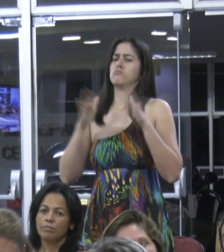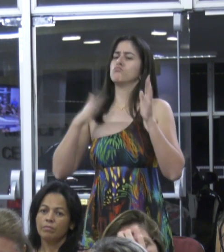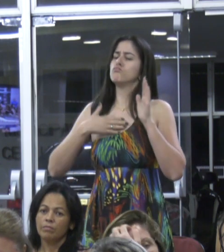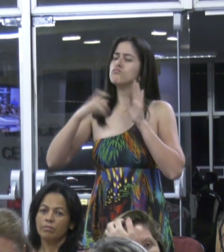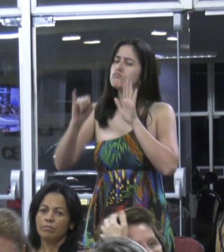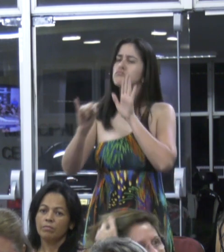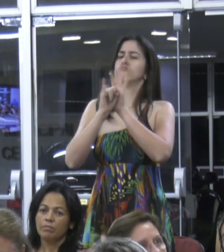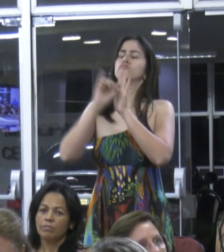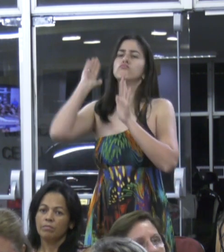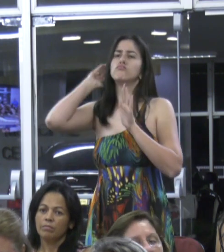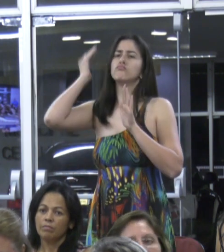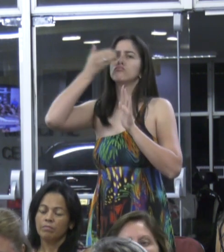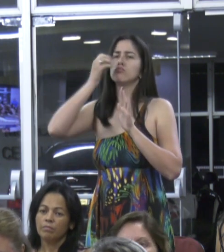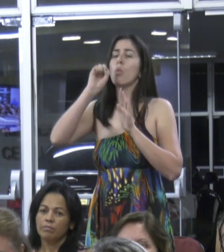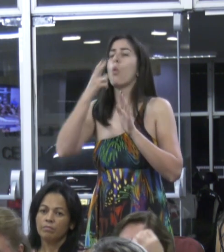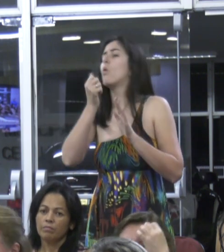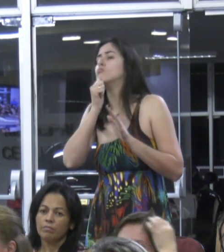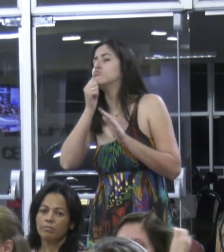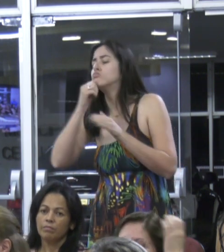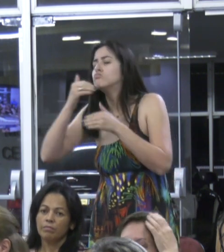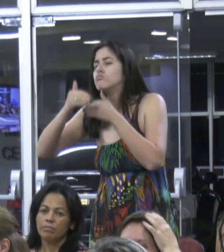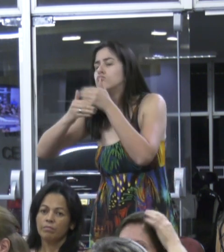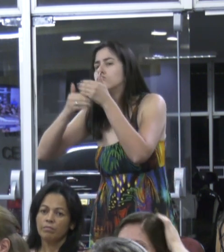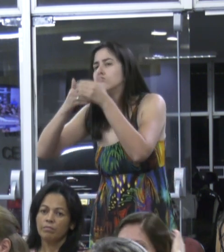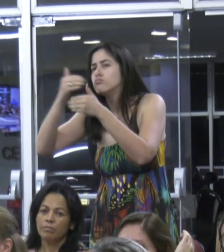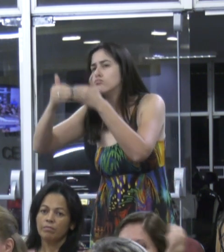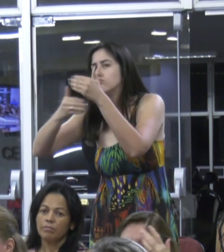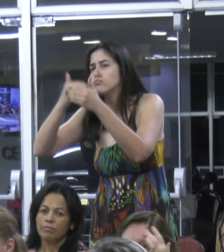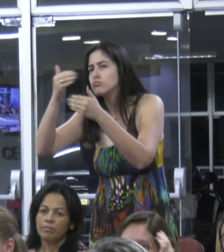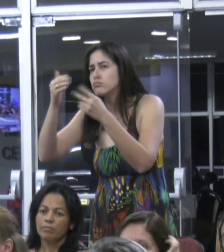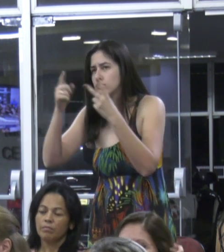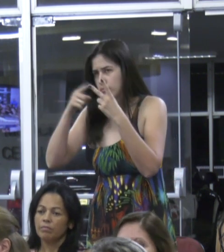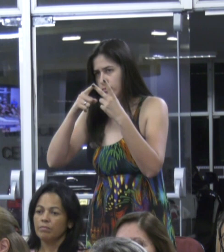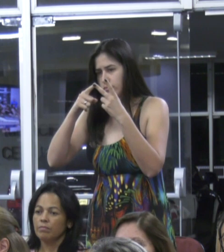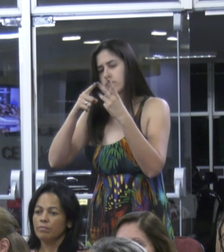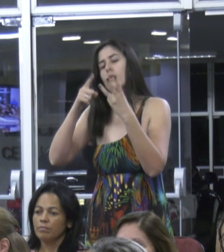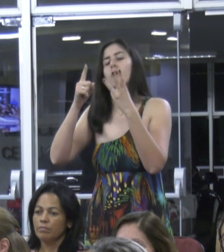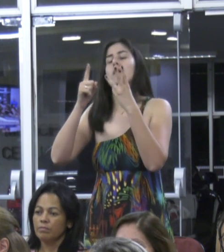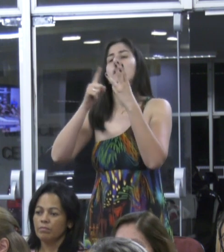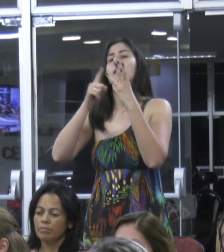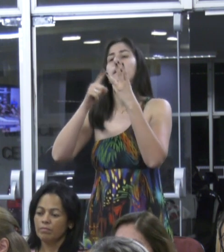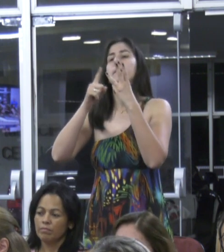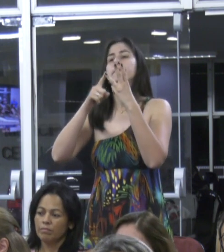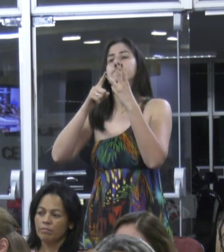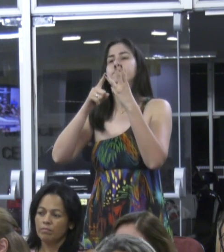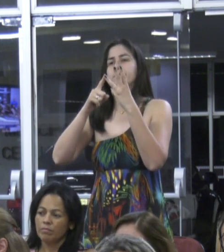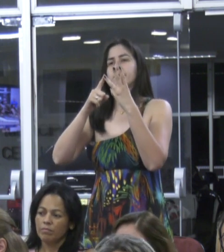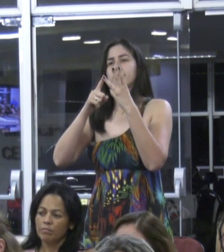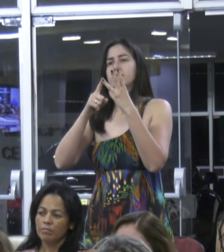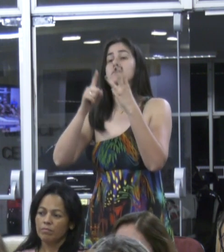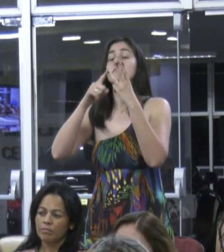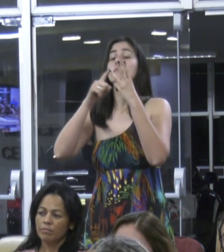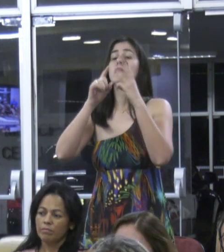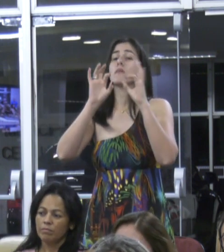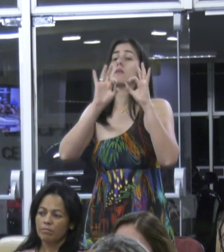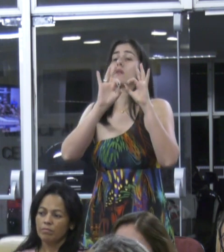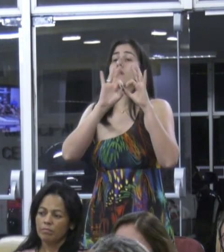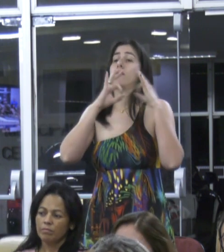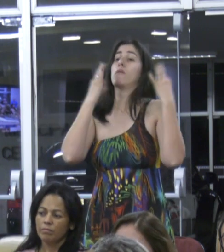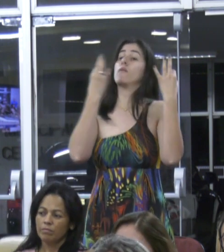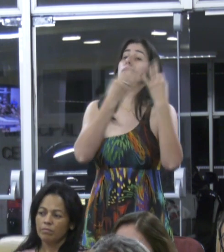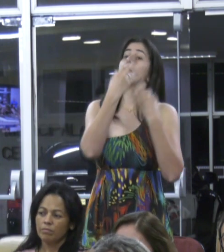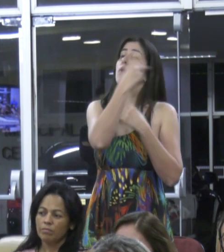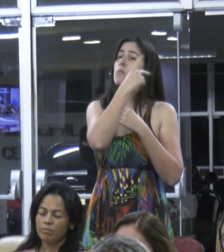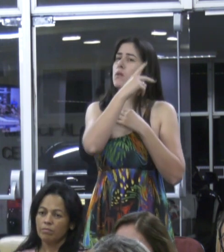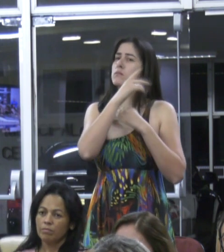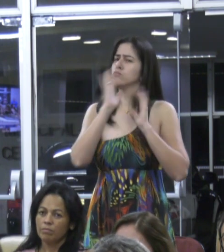Gustavo. Ele já construiu uma identidade, eu queria saber com relação à identidade dele. Ele já se entende como uma criança